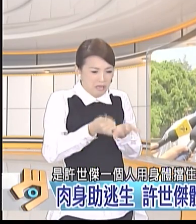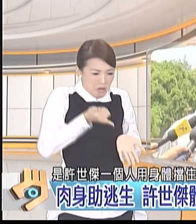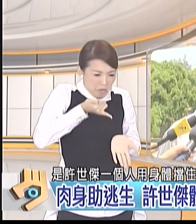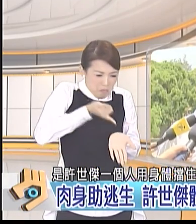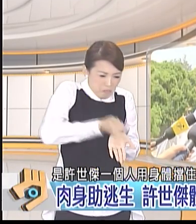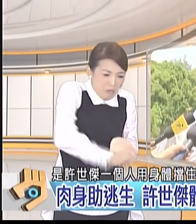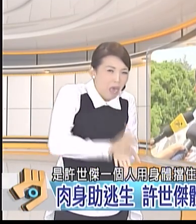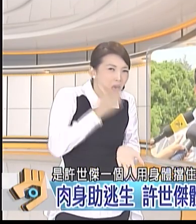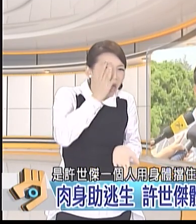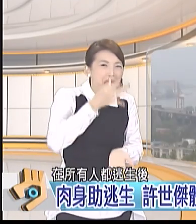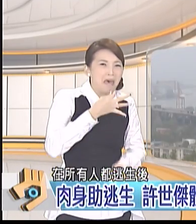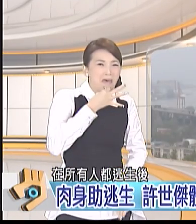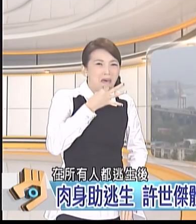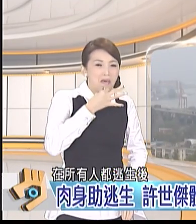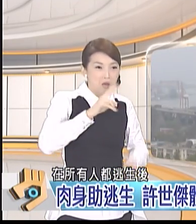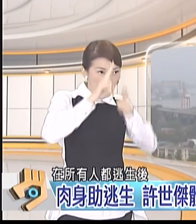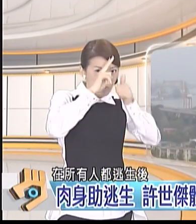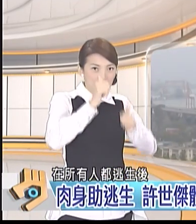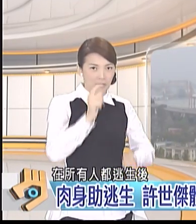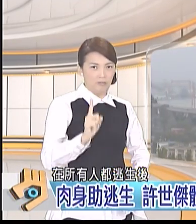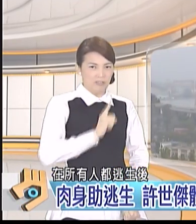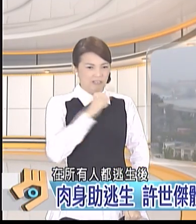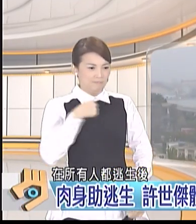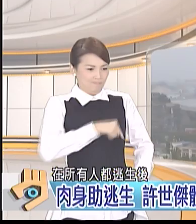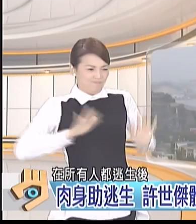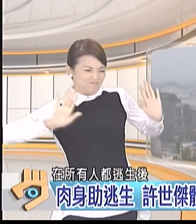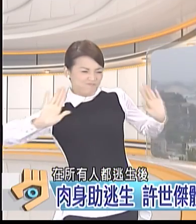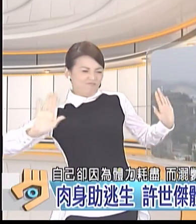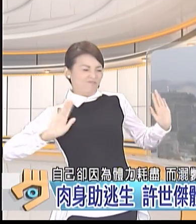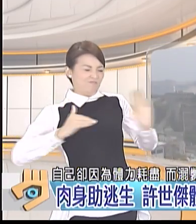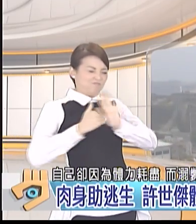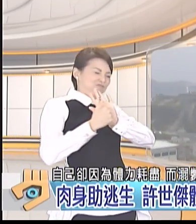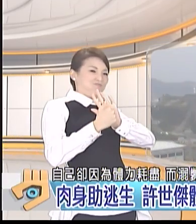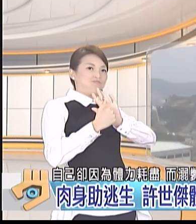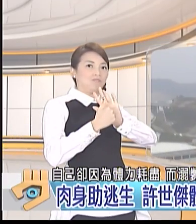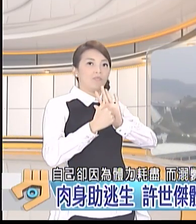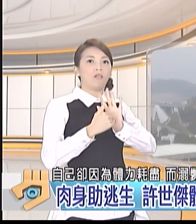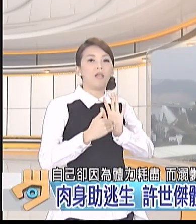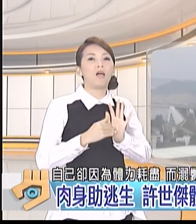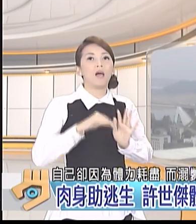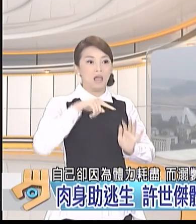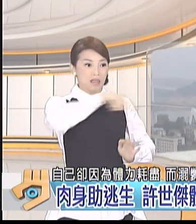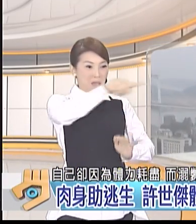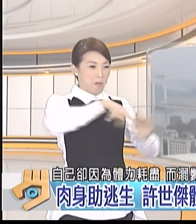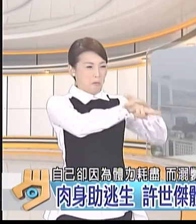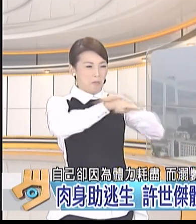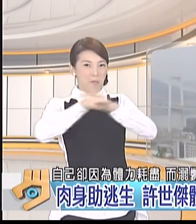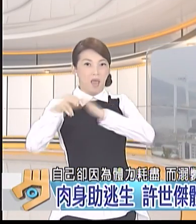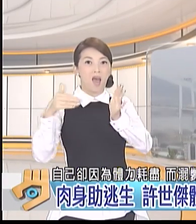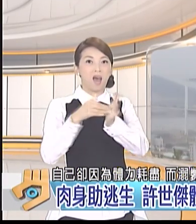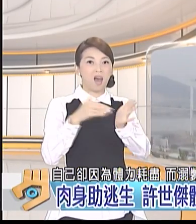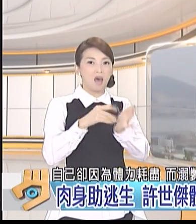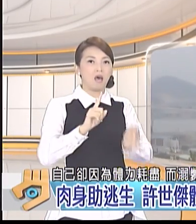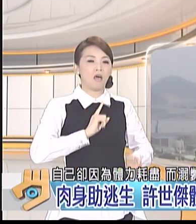海，在所有的人都逃生之后，自己却因为体力耗尽而溺毙身